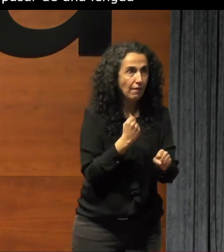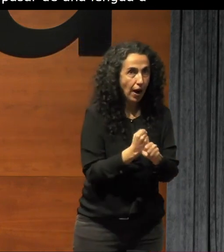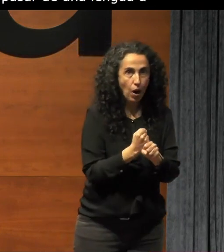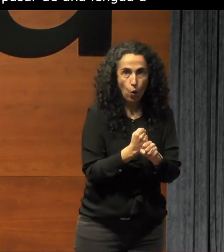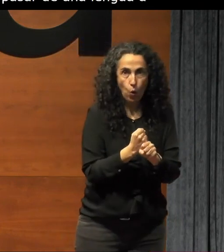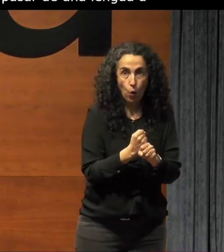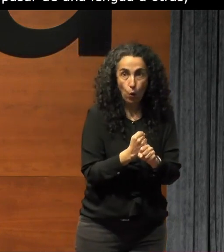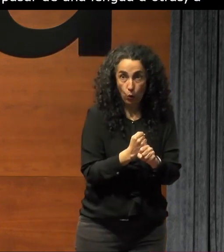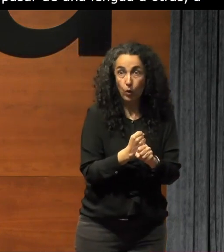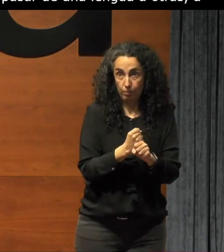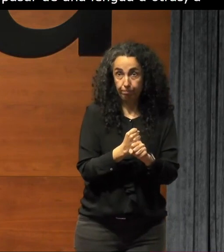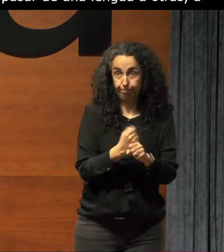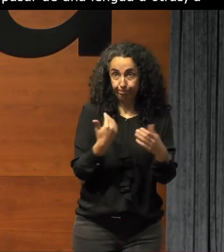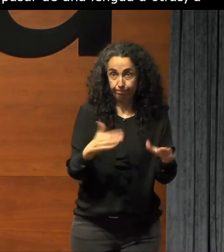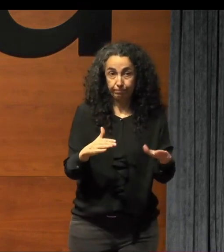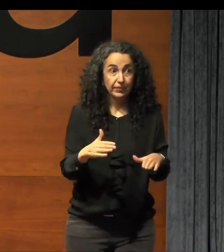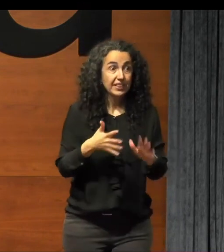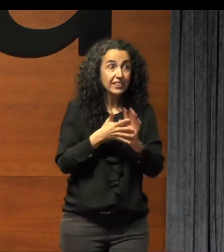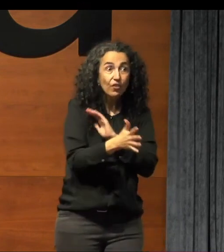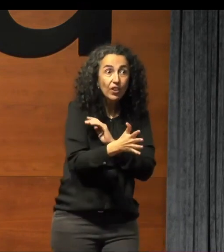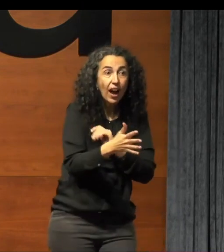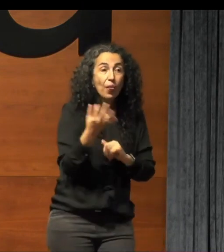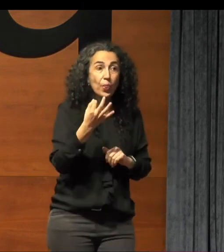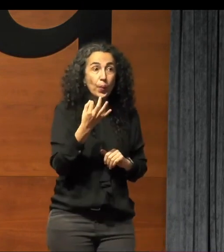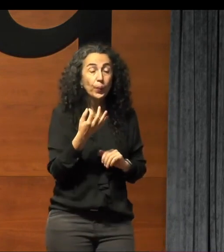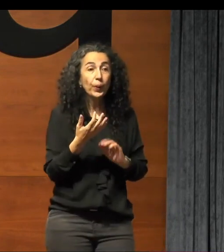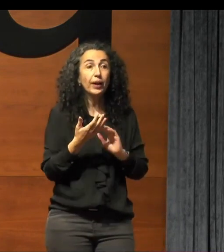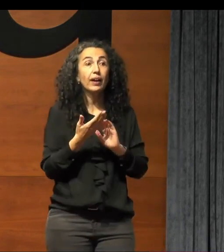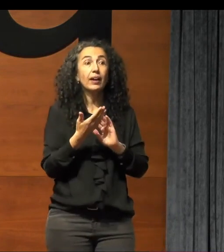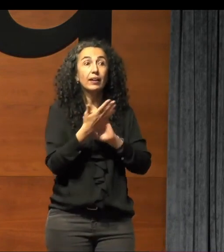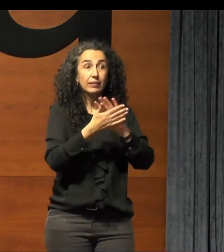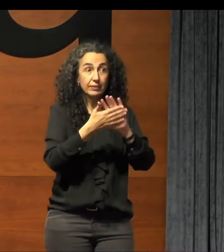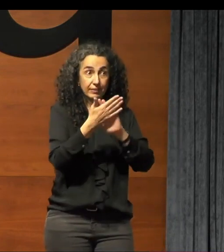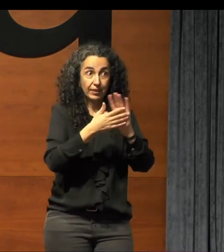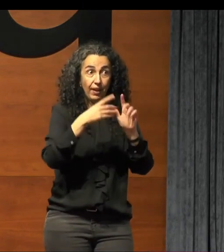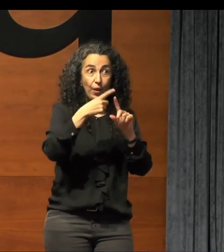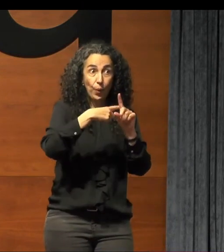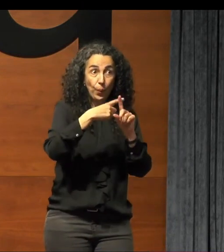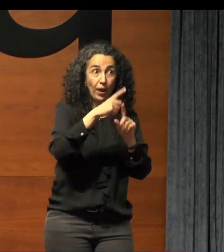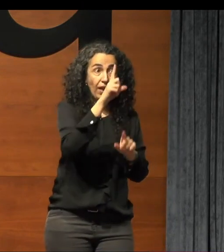sea, trabajar con 2 lenguas diferentes, con lo que ello supone.